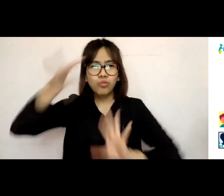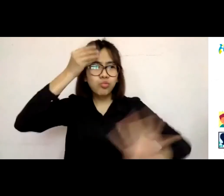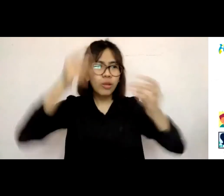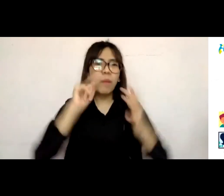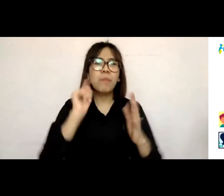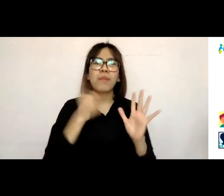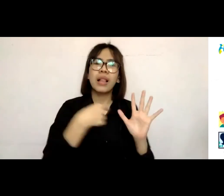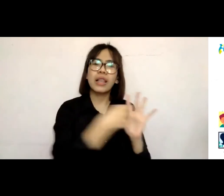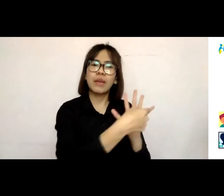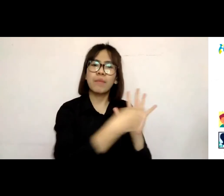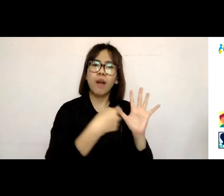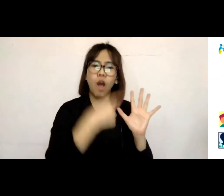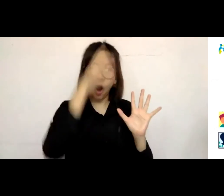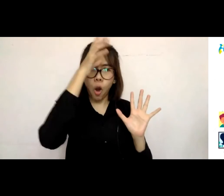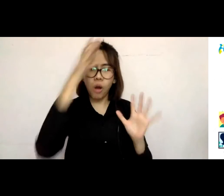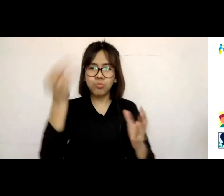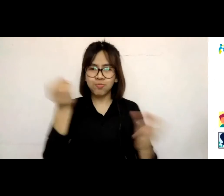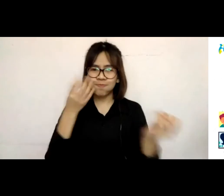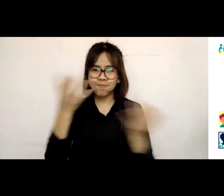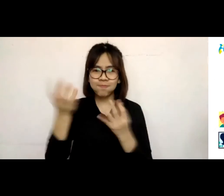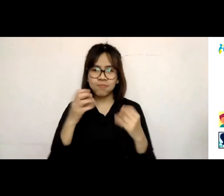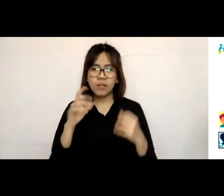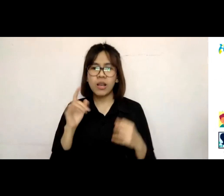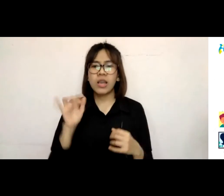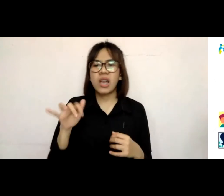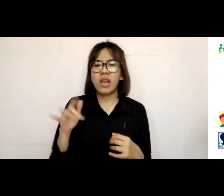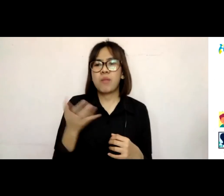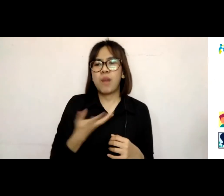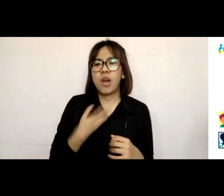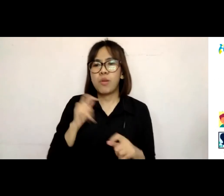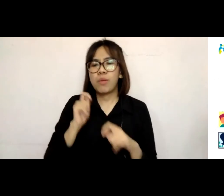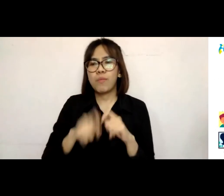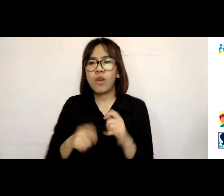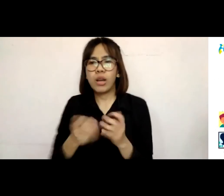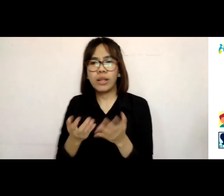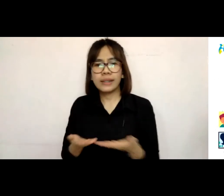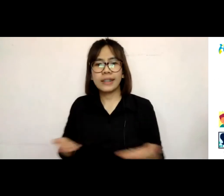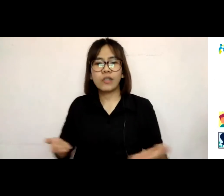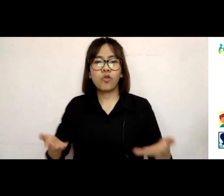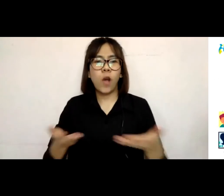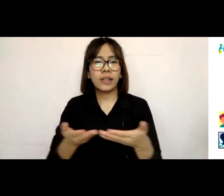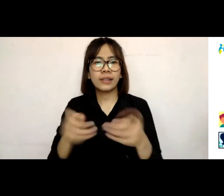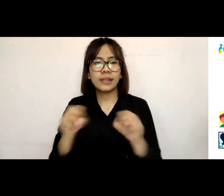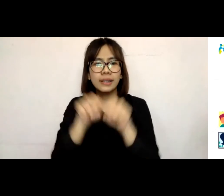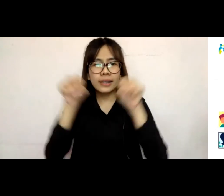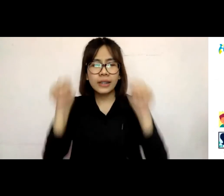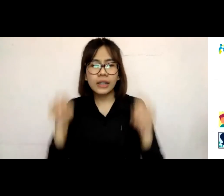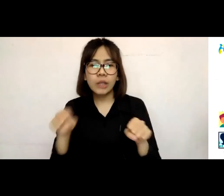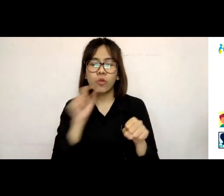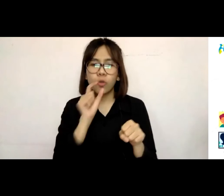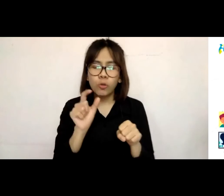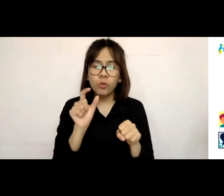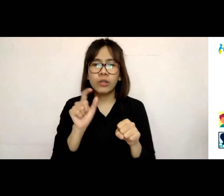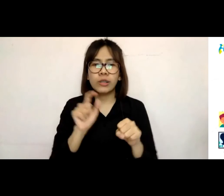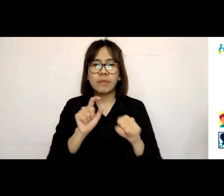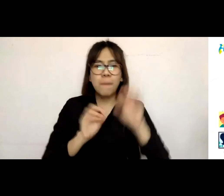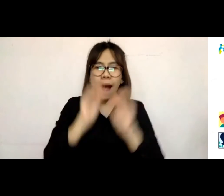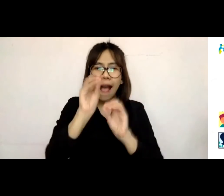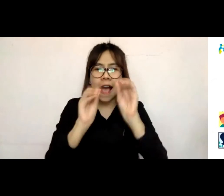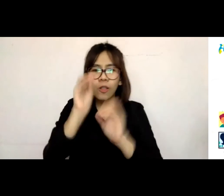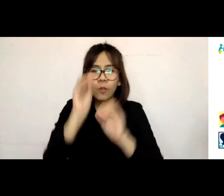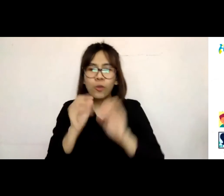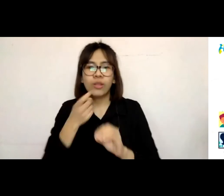masih ada ya. Tapi kalau itu saya lihat di sisi kebijakannya. Kalau di sisi anggarannya kita harapkan